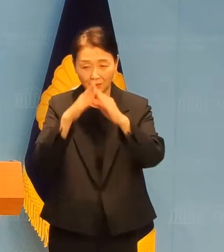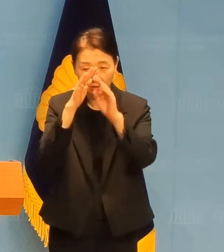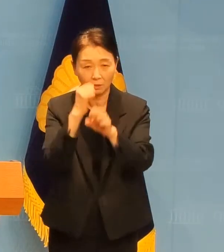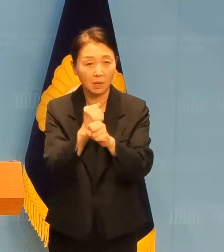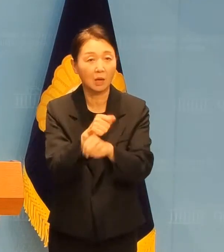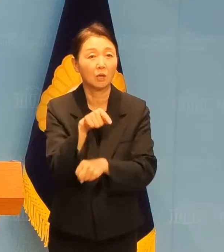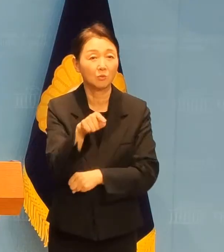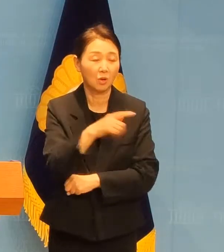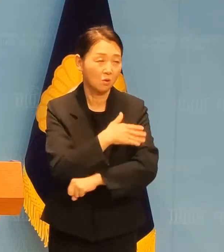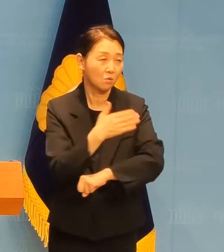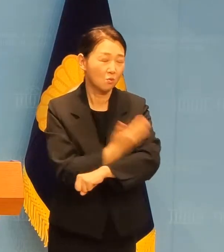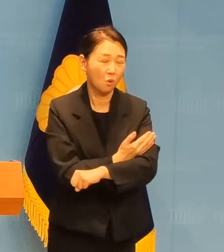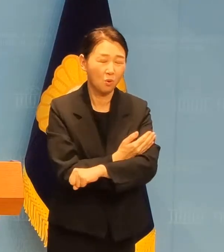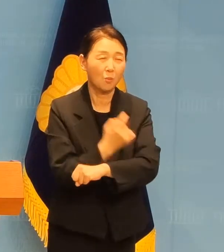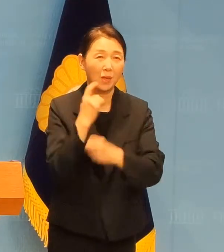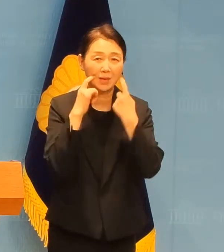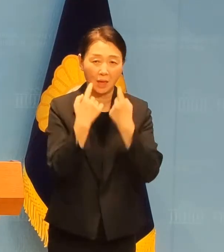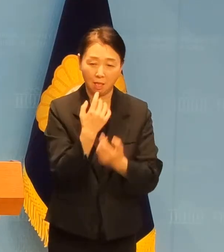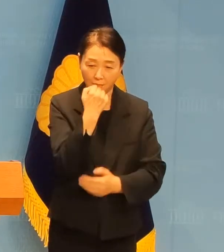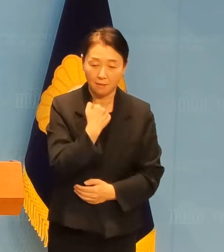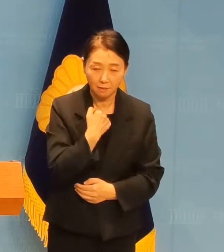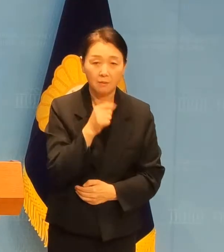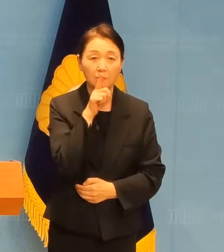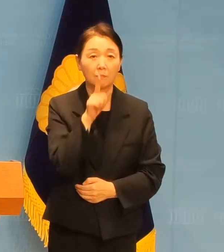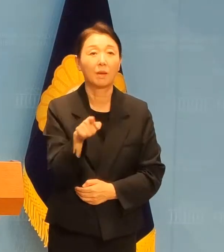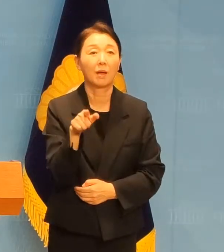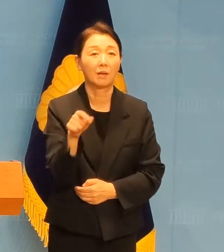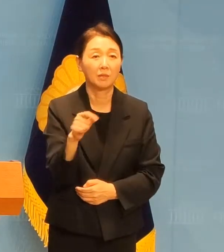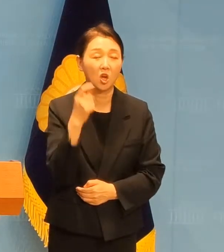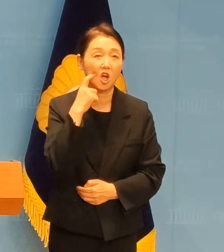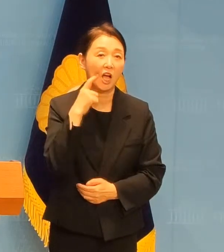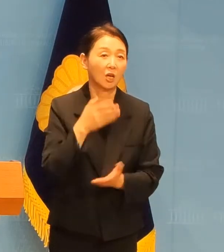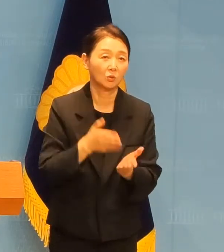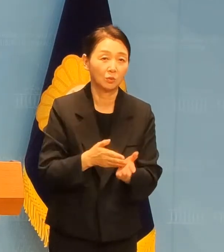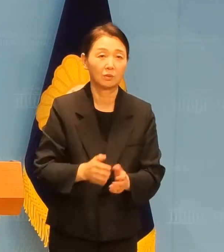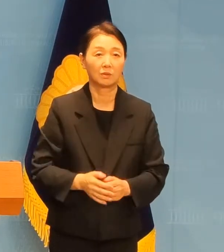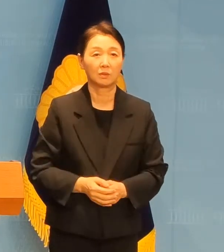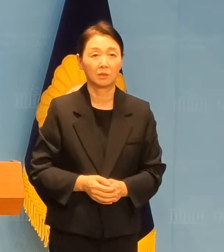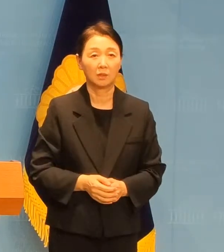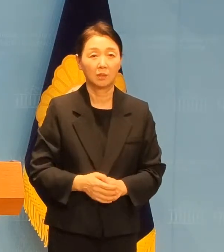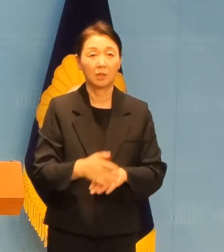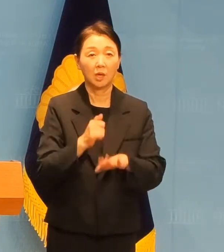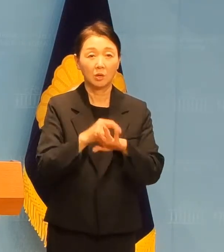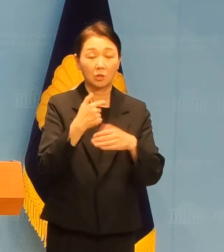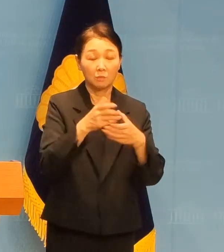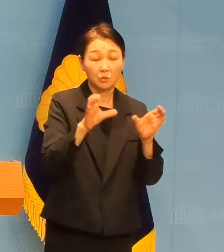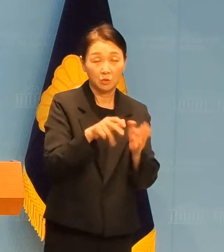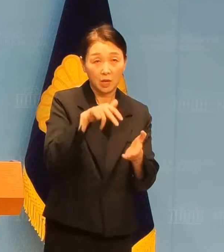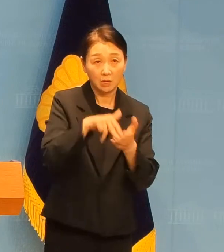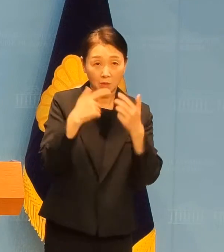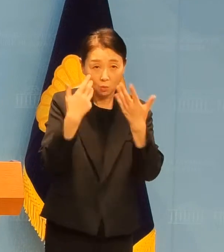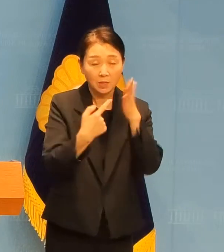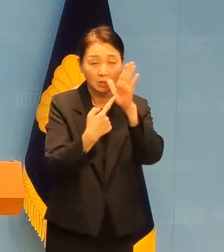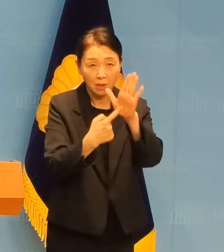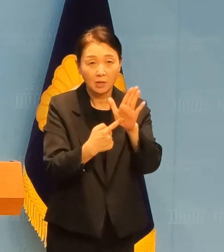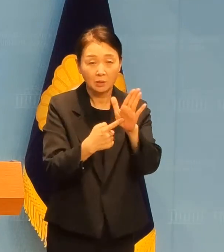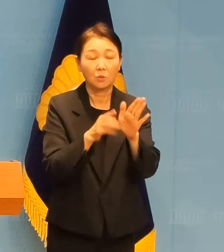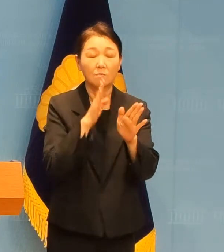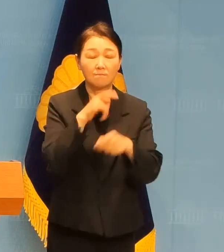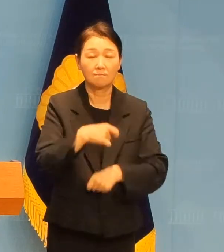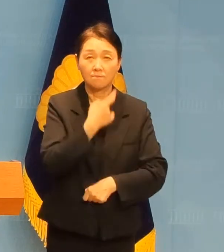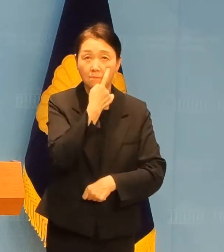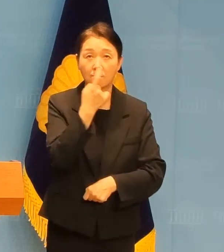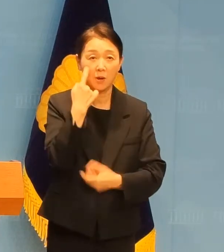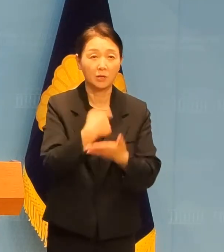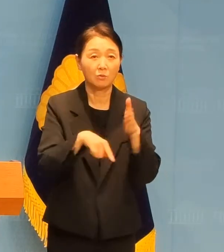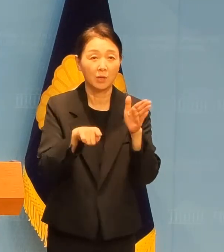두고 권력 사유화라고 단정한 부분 역시 사실과 다릅니다. 이에 대해 민주당의 입장을 명확히 밝히고 사실관계를 바로잡기